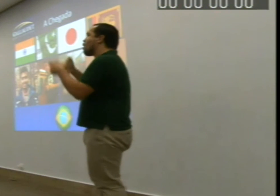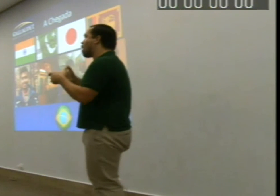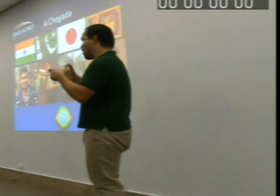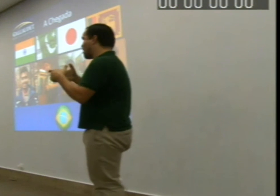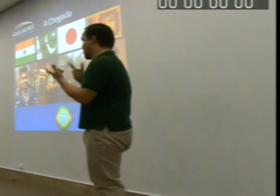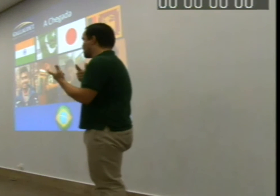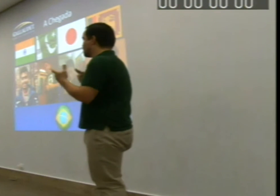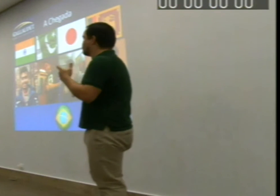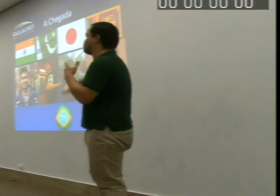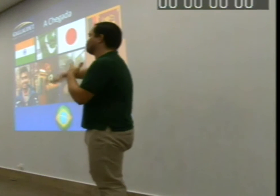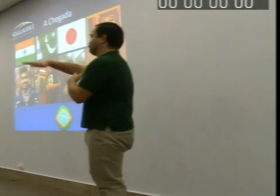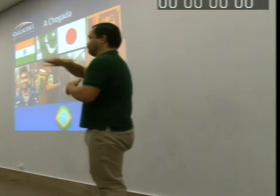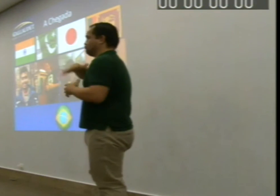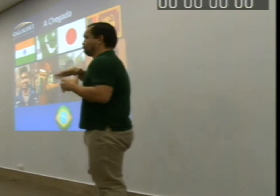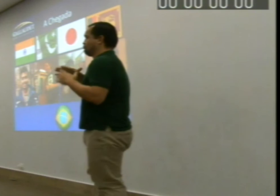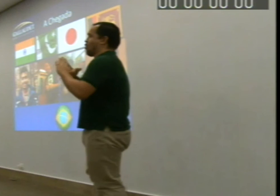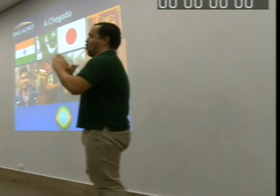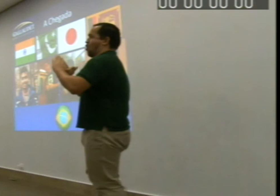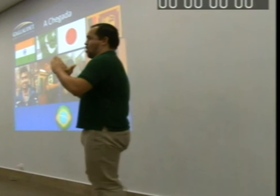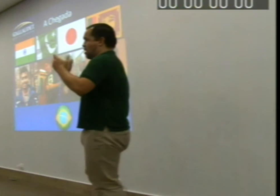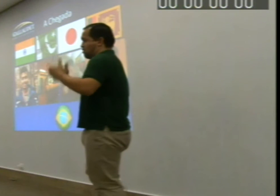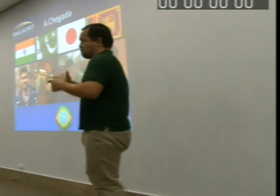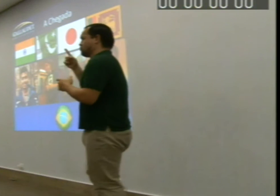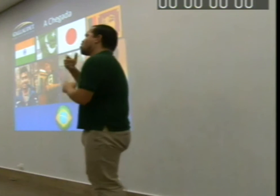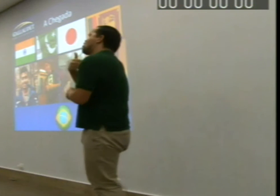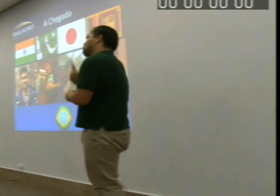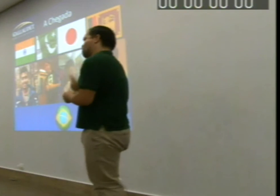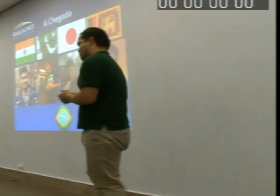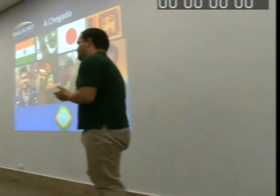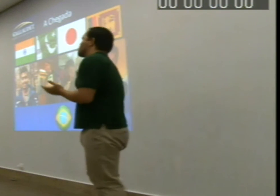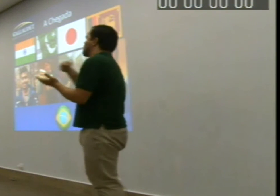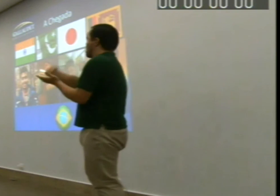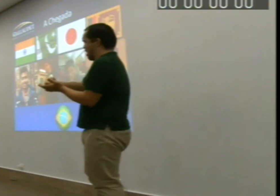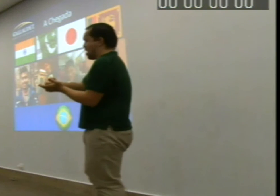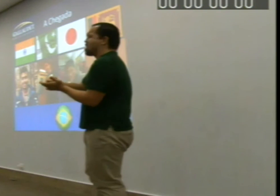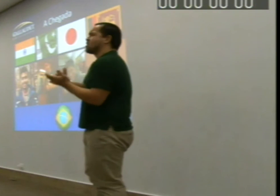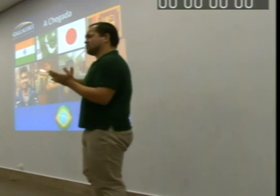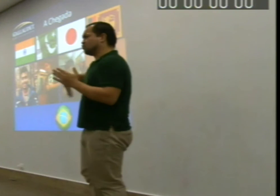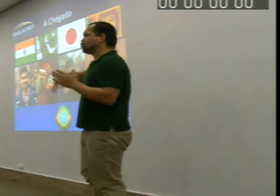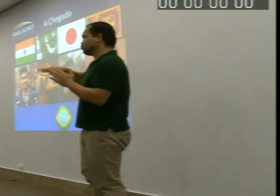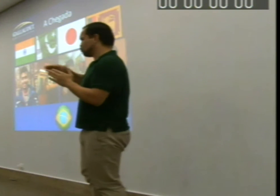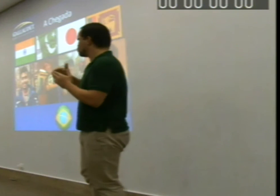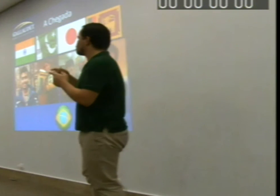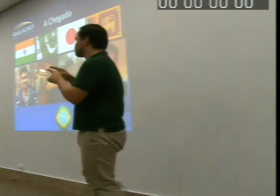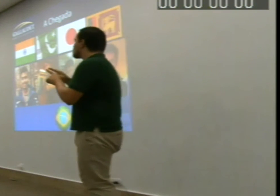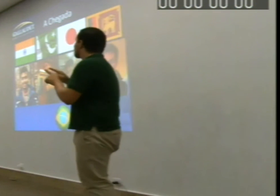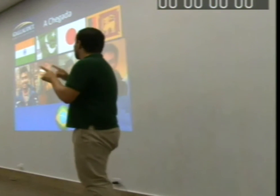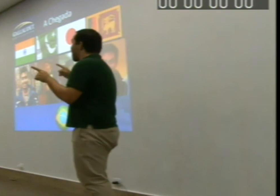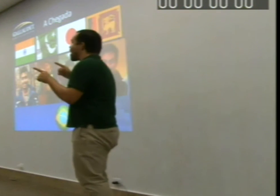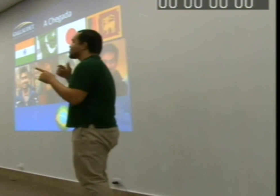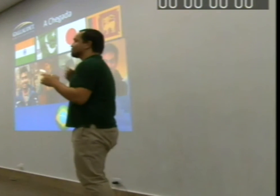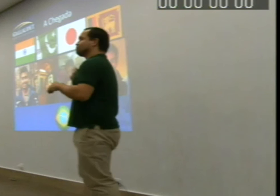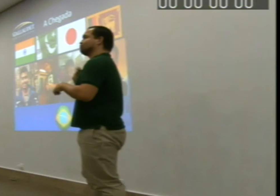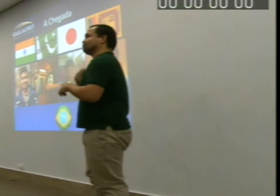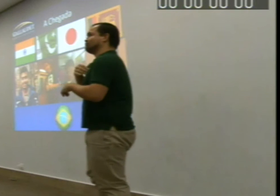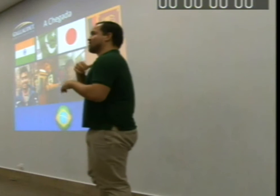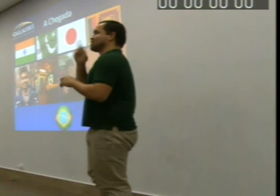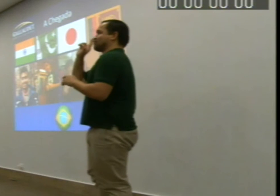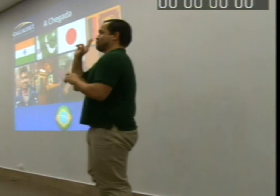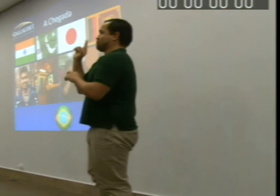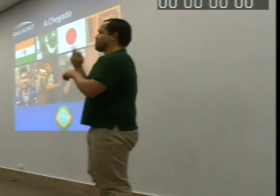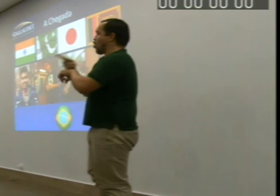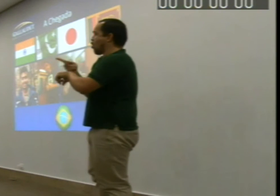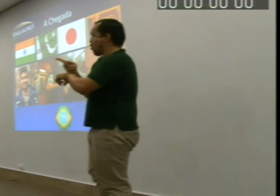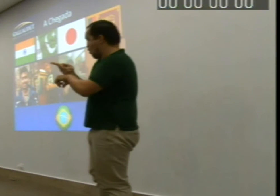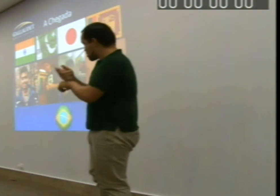precisava procurar um local para ficar né casa para morar ou que o governo ele ia pagar né ele apaga tudo